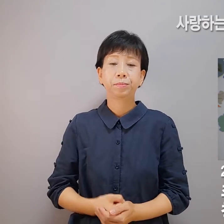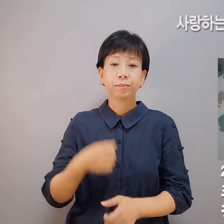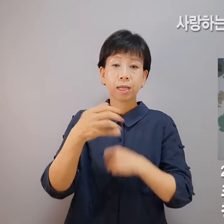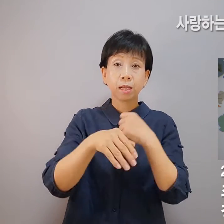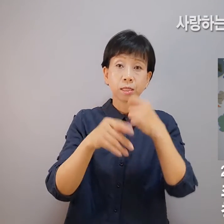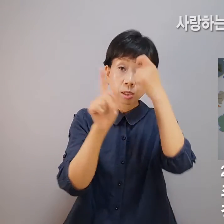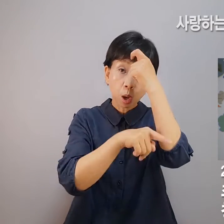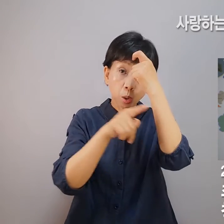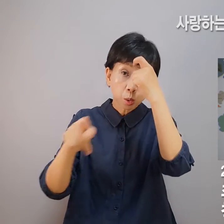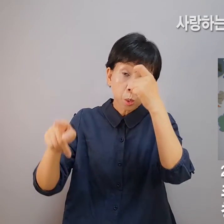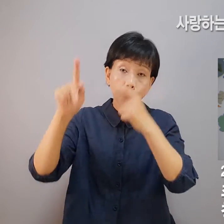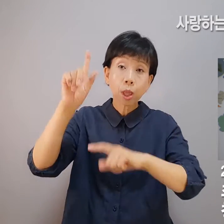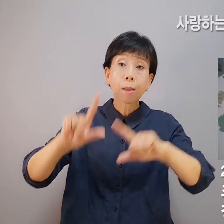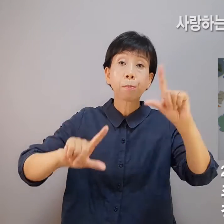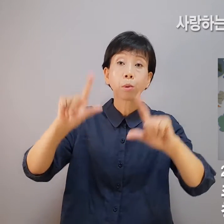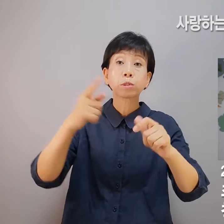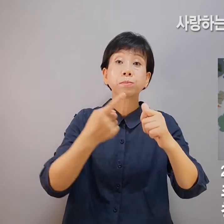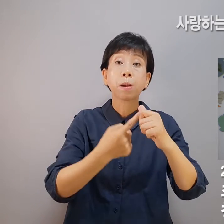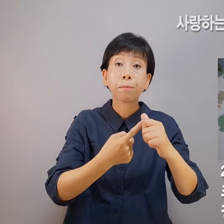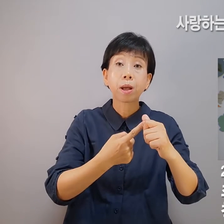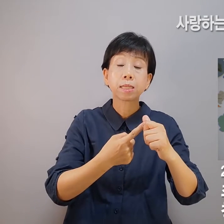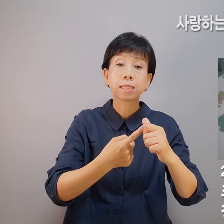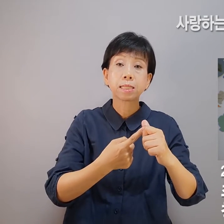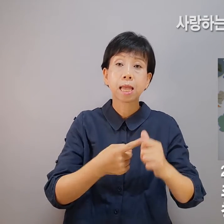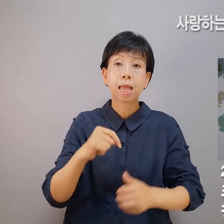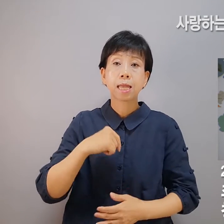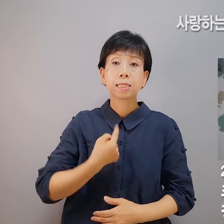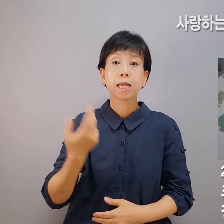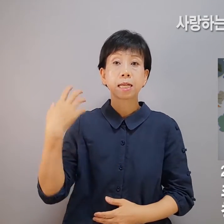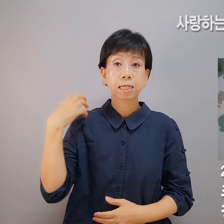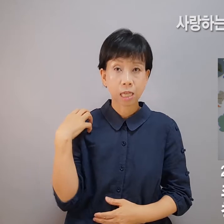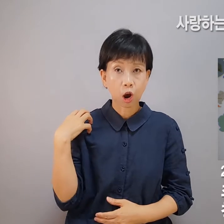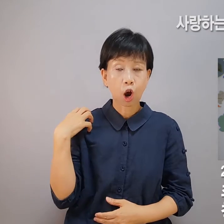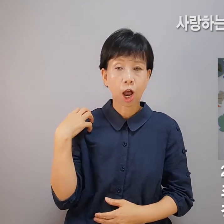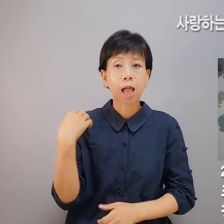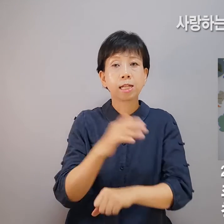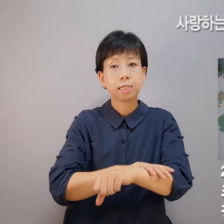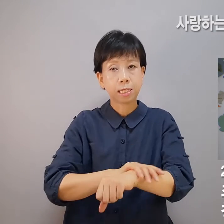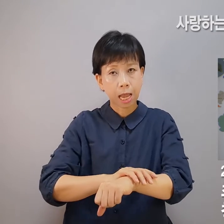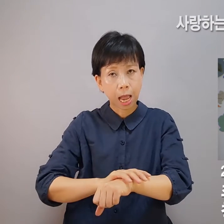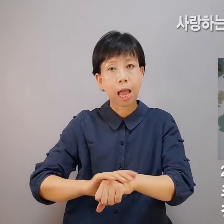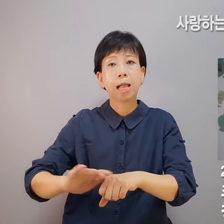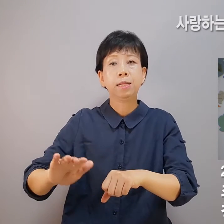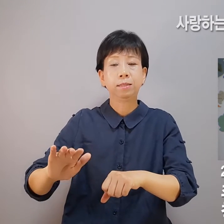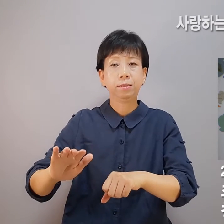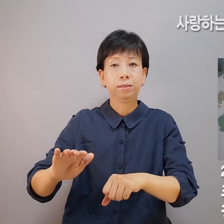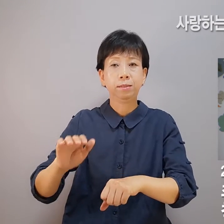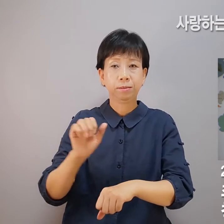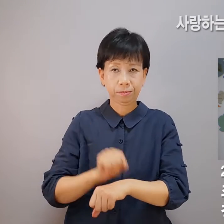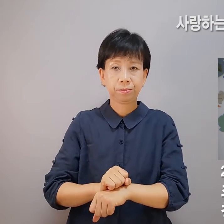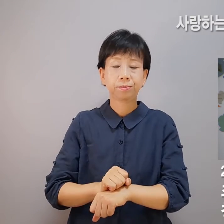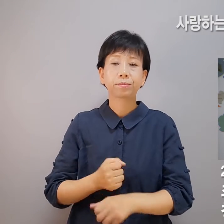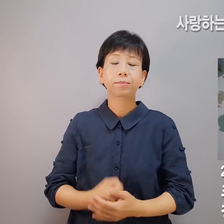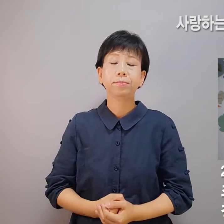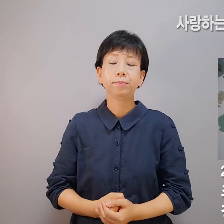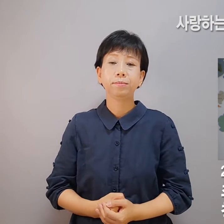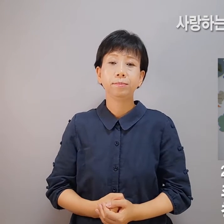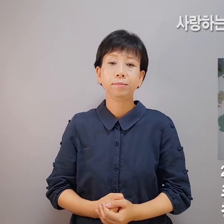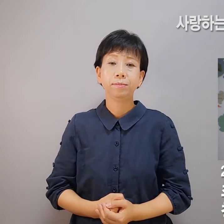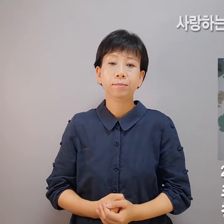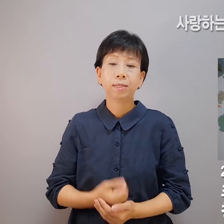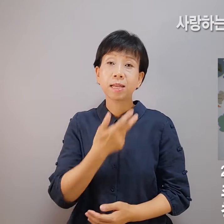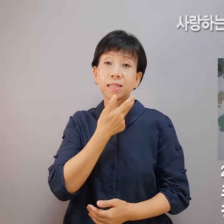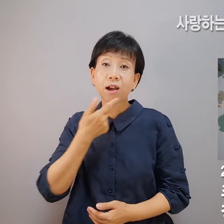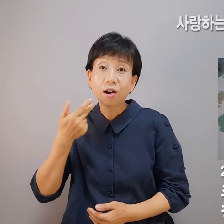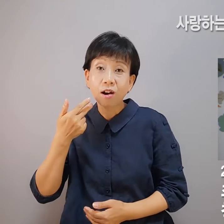성도의 모습, 첫 번째, 자기 역할을 다하는 성도가 됩시다. 여기 영어를 좀 적어놔서